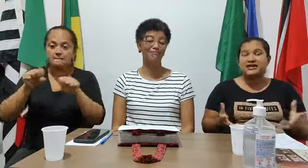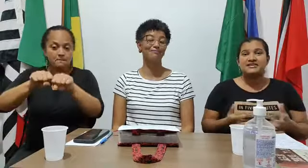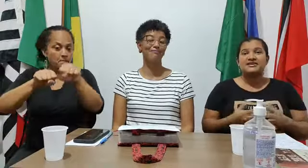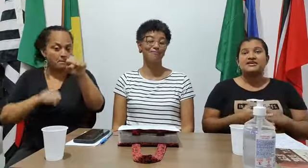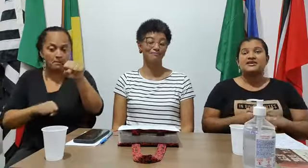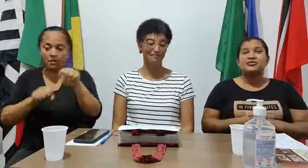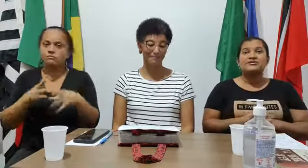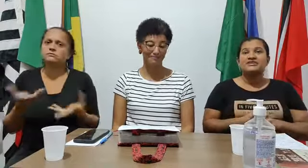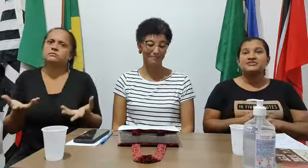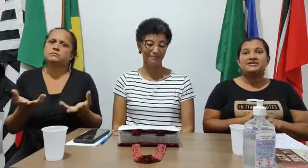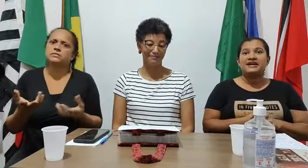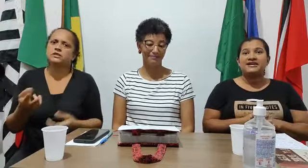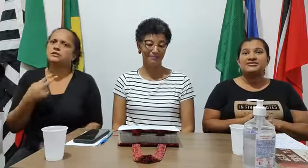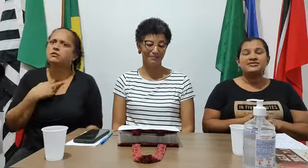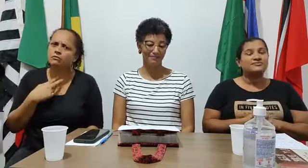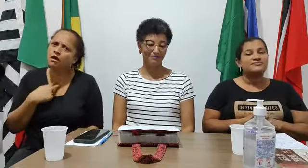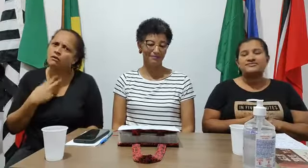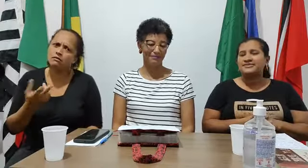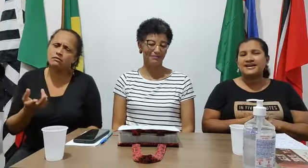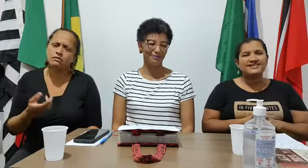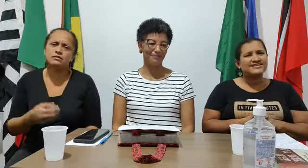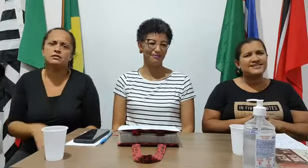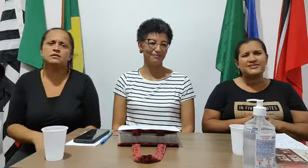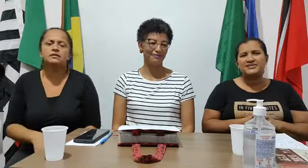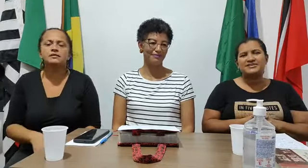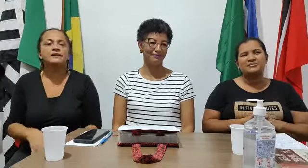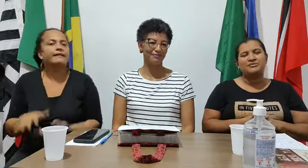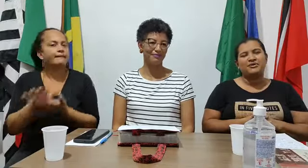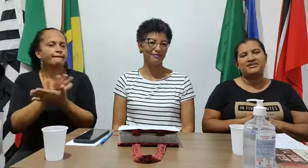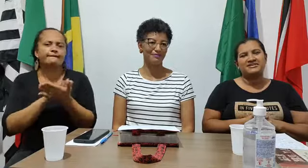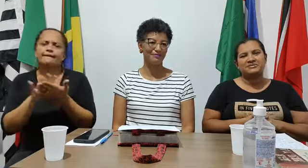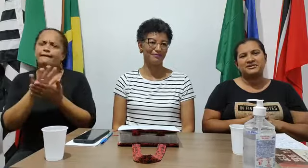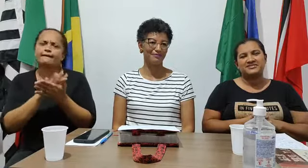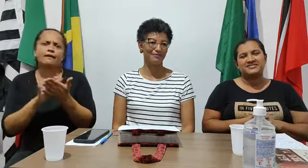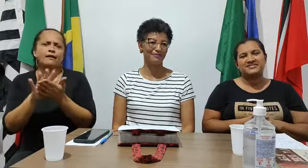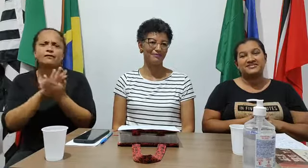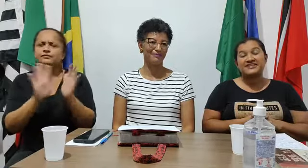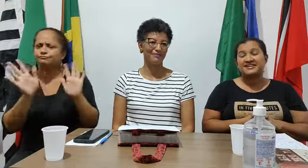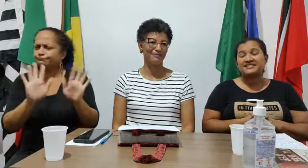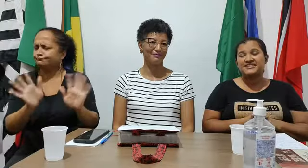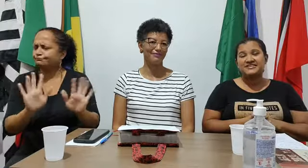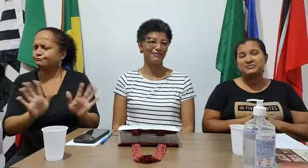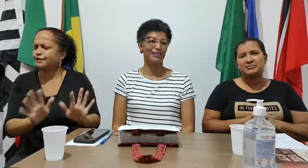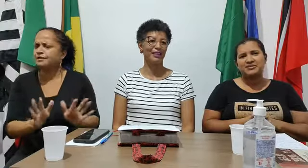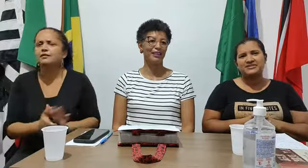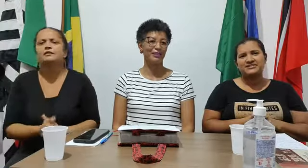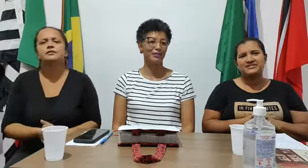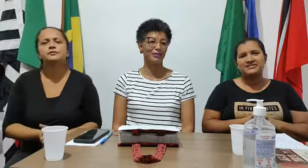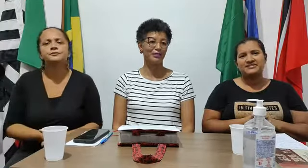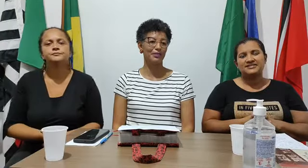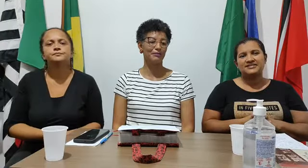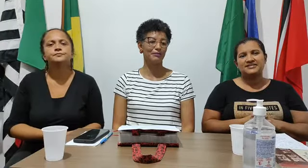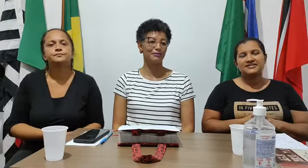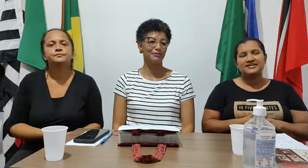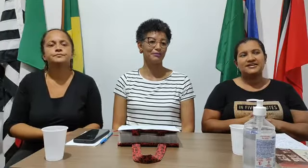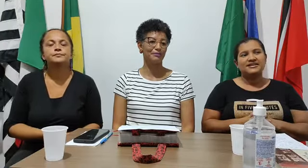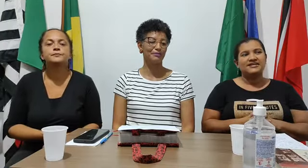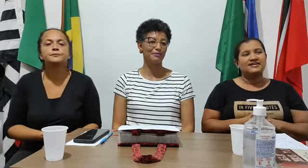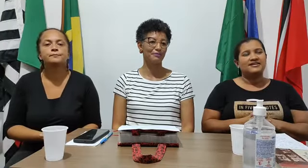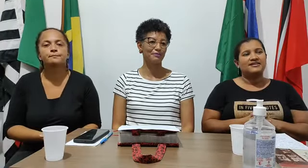fazer mais. Quando, na verdade, nada disso importa, irmãos. Nada disso importa,